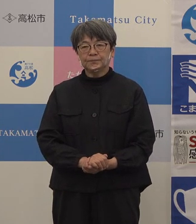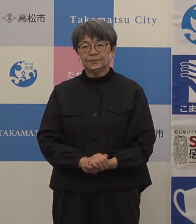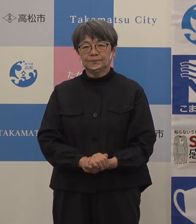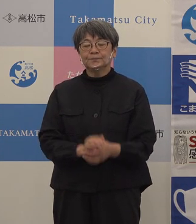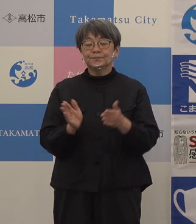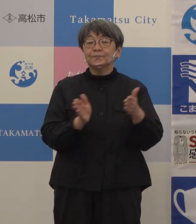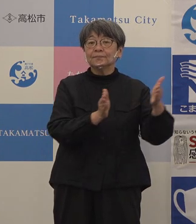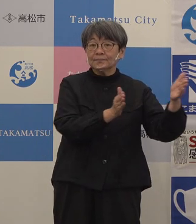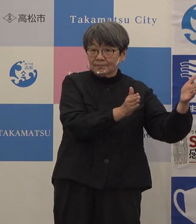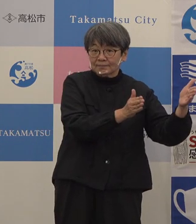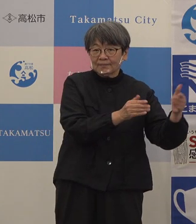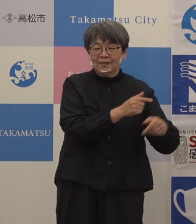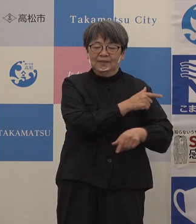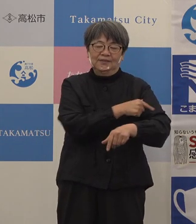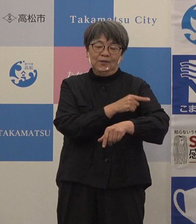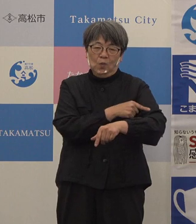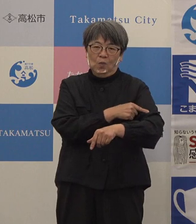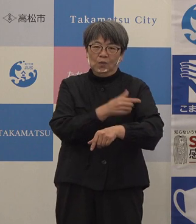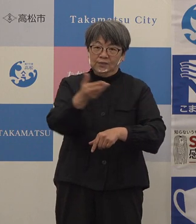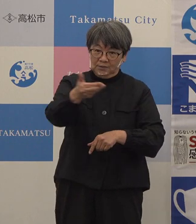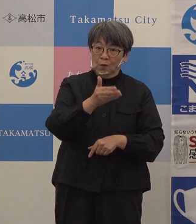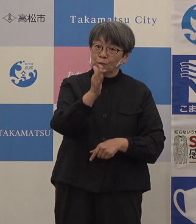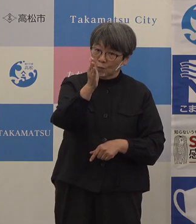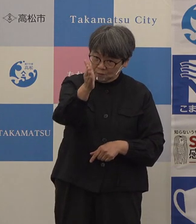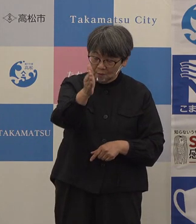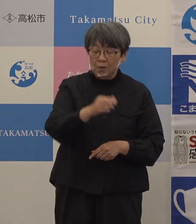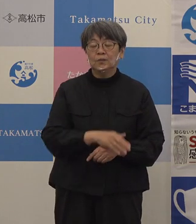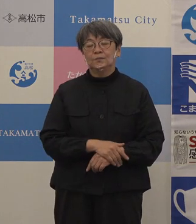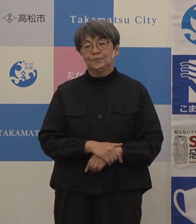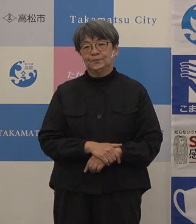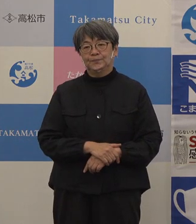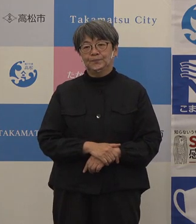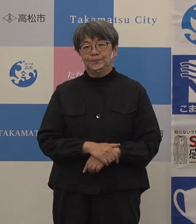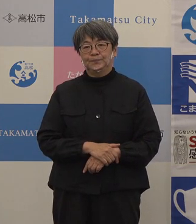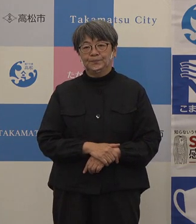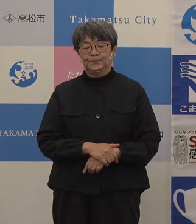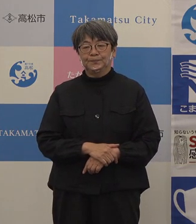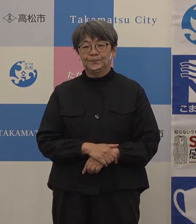はい、それでは記者質問に移らさせていただきます。まず、幹事さん、よろしくお願いします。